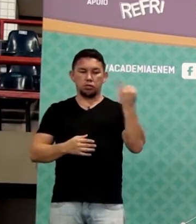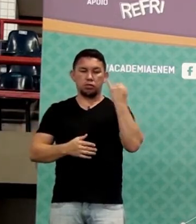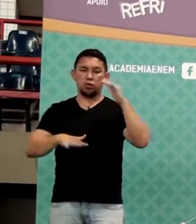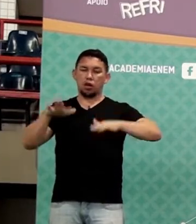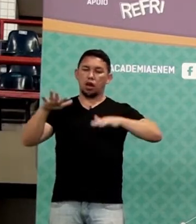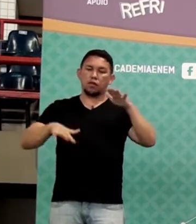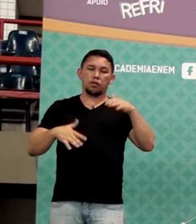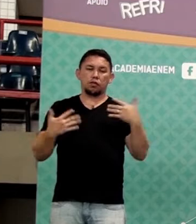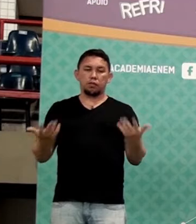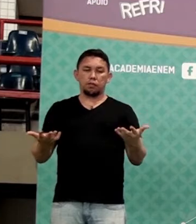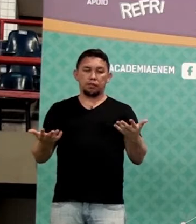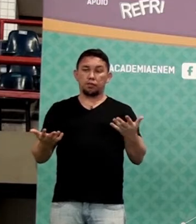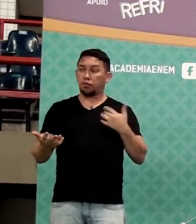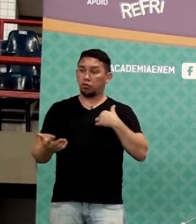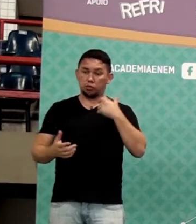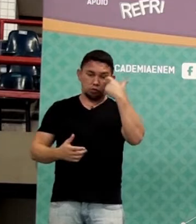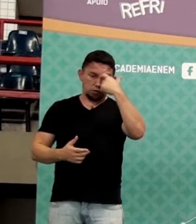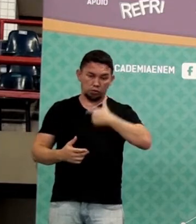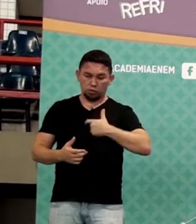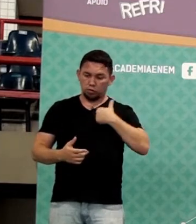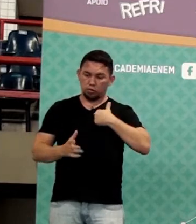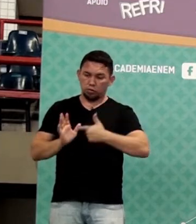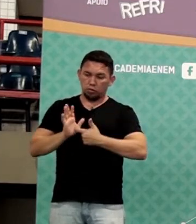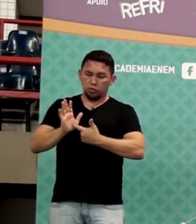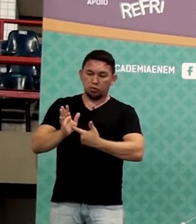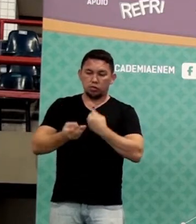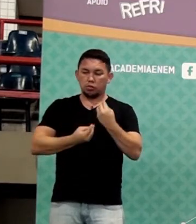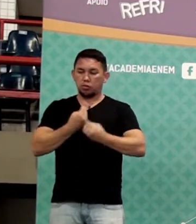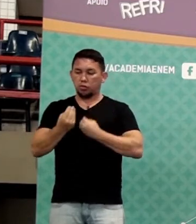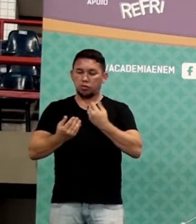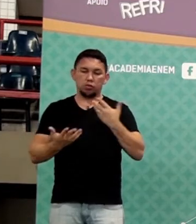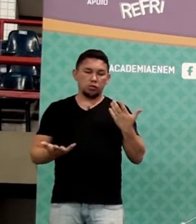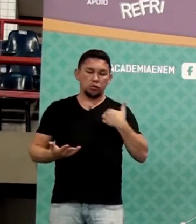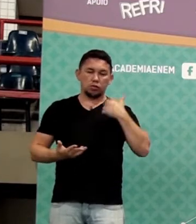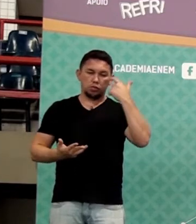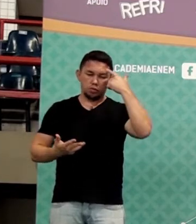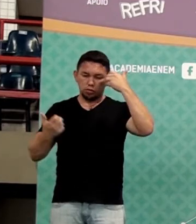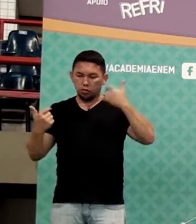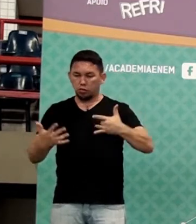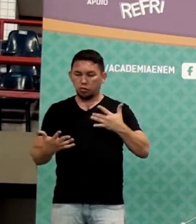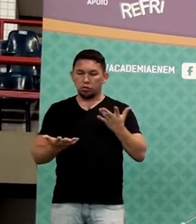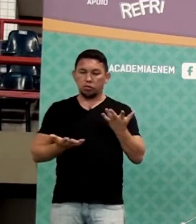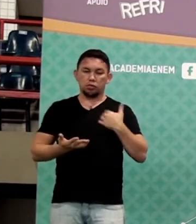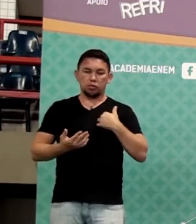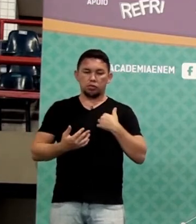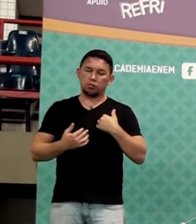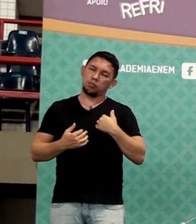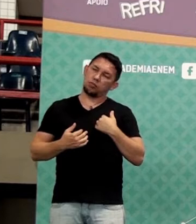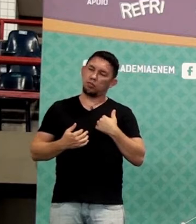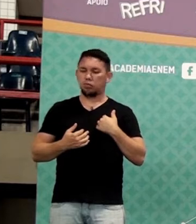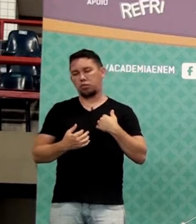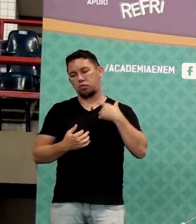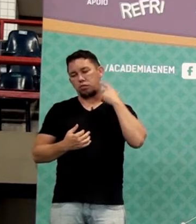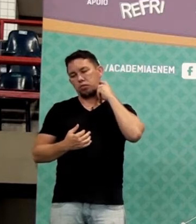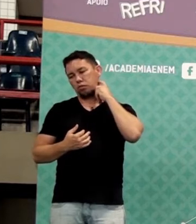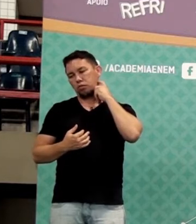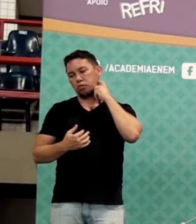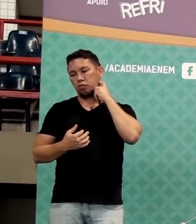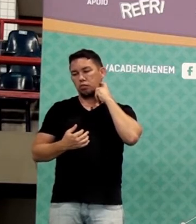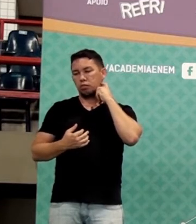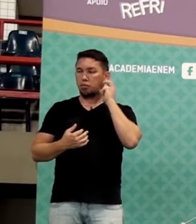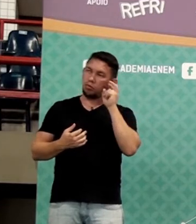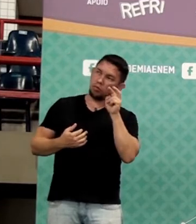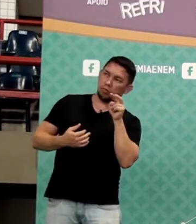Às vezes, a maneira como a pessoa desloca o pescoço para olhar